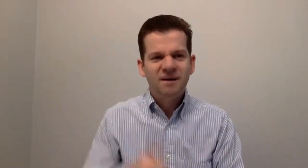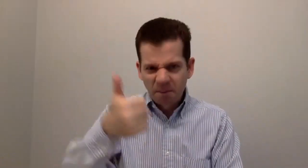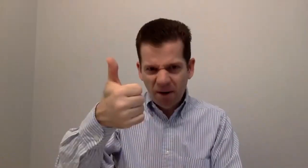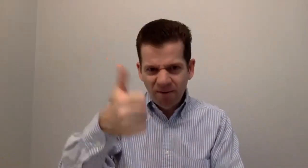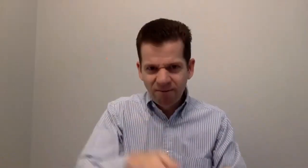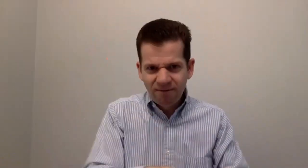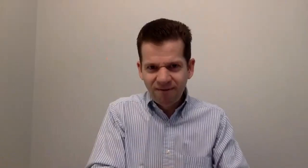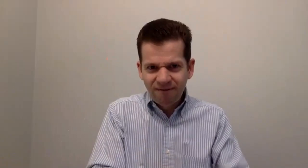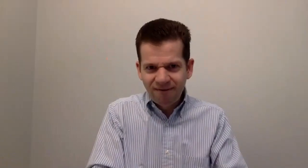Tá bom?